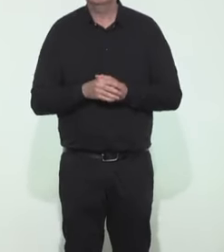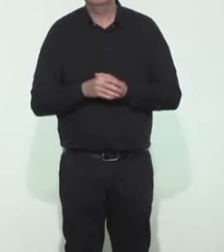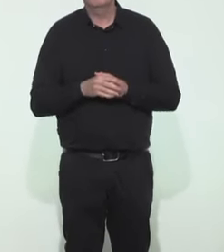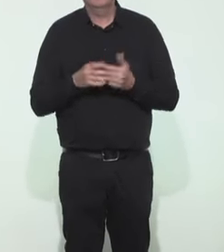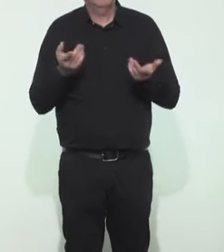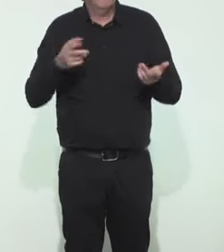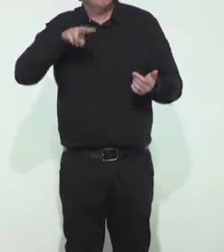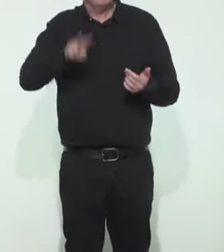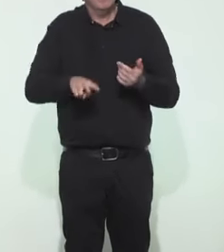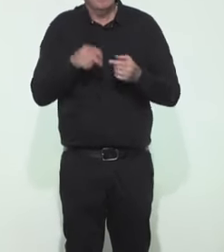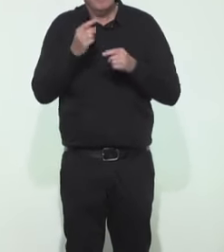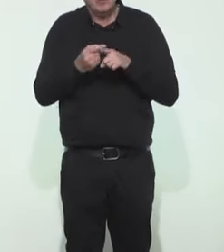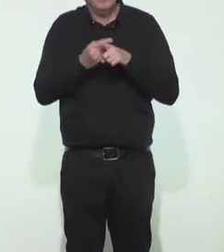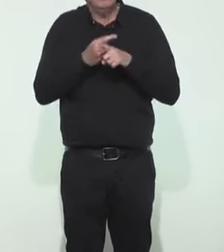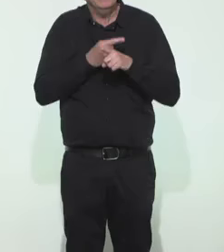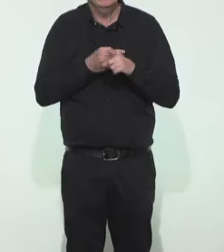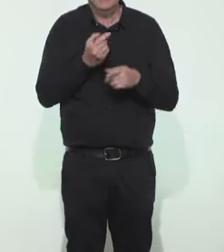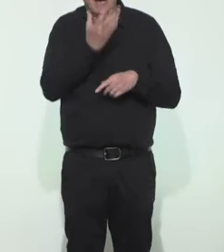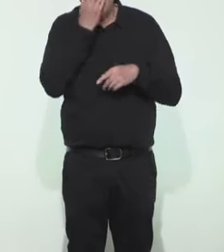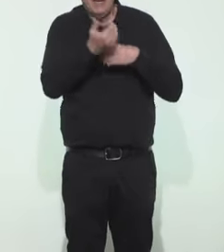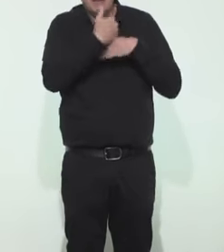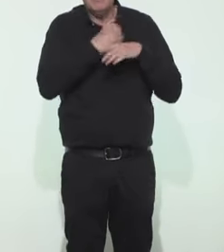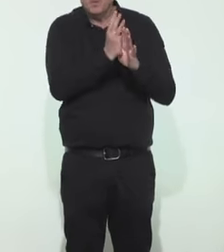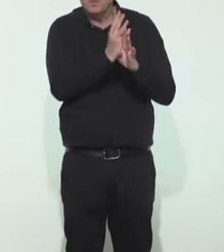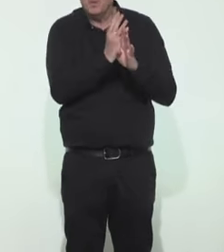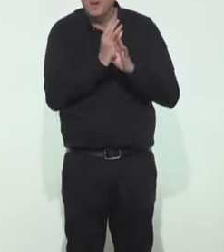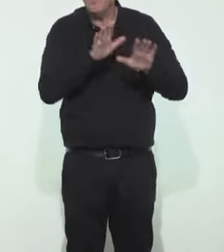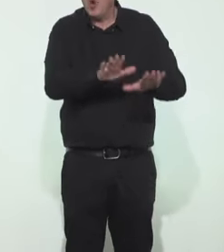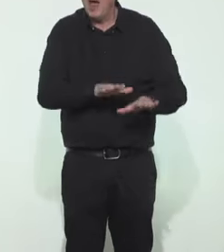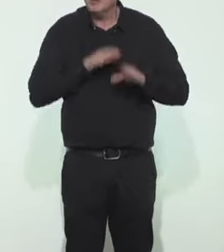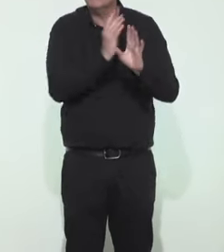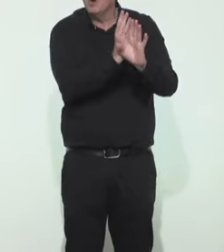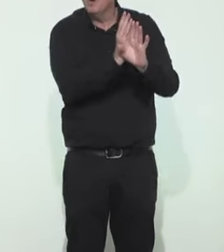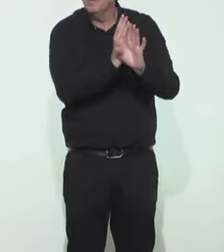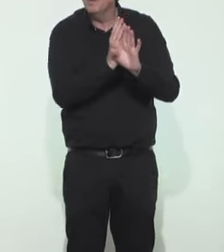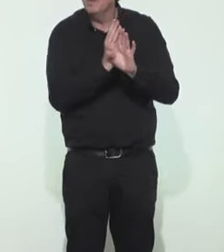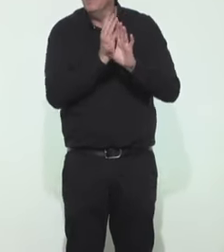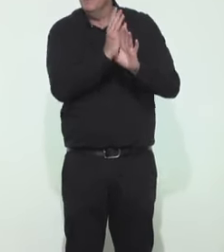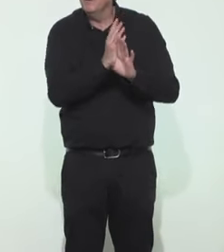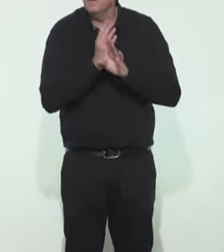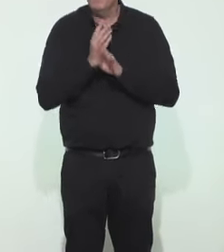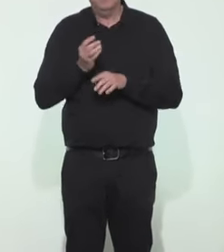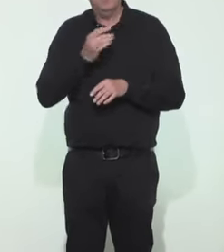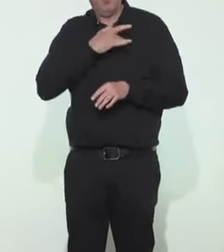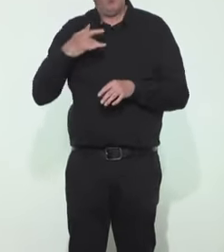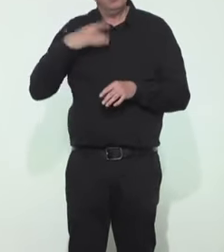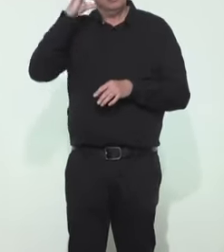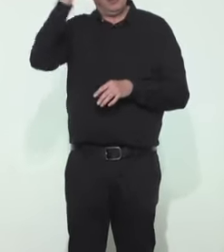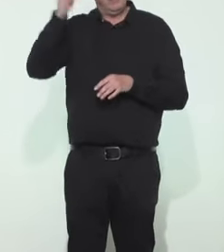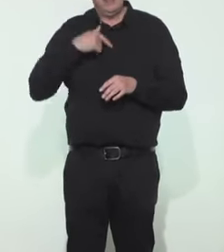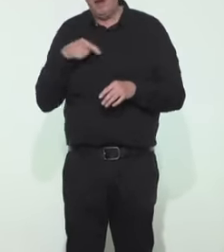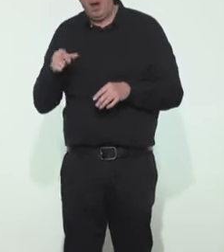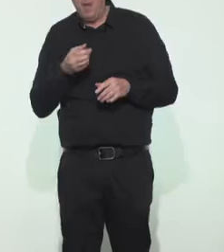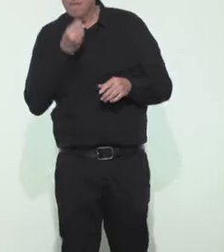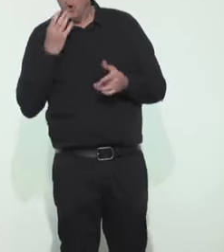ralentissement progressif d admission est en soi une bonne nouvelle pour les soignants mais c'est encore toujours plus de pression donc